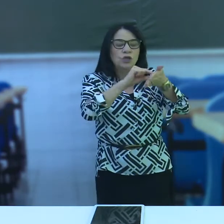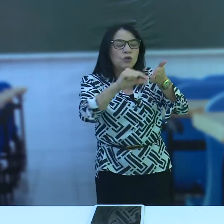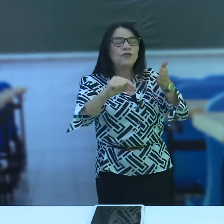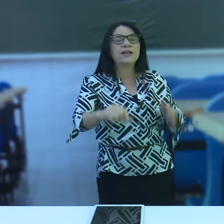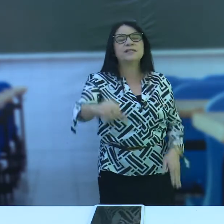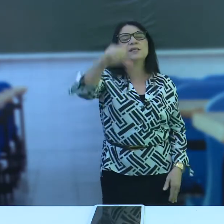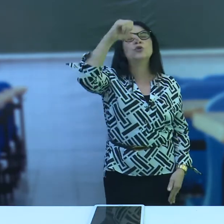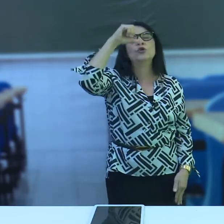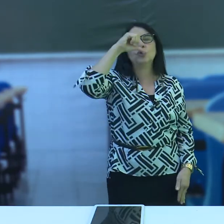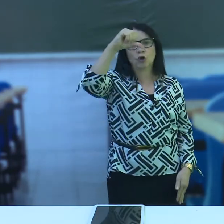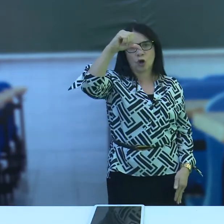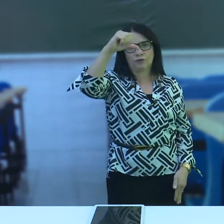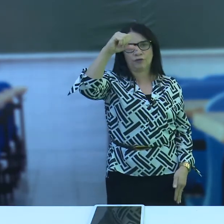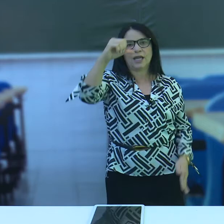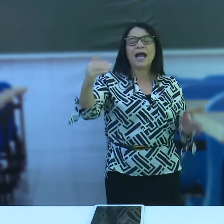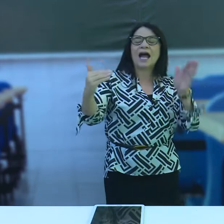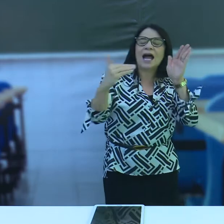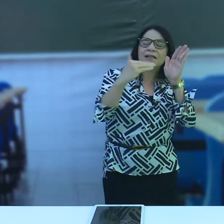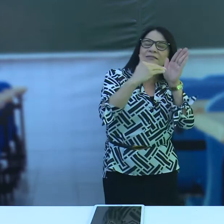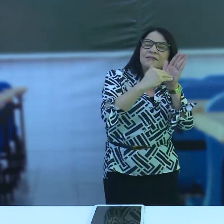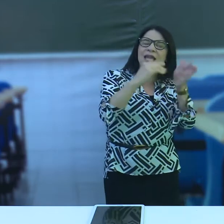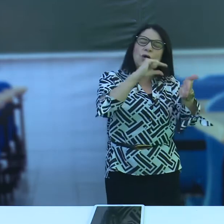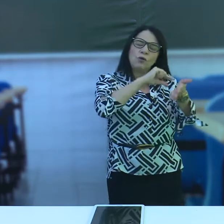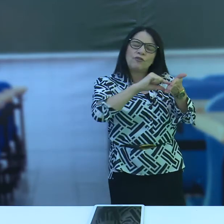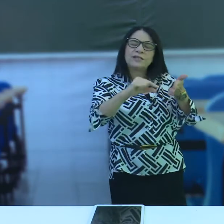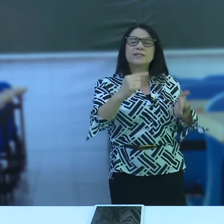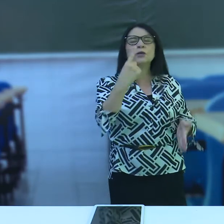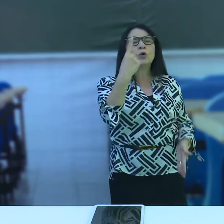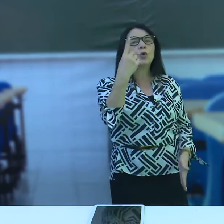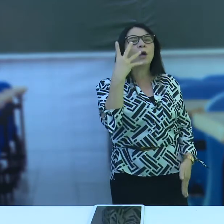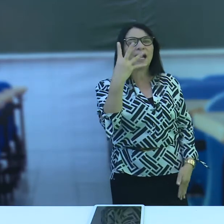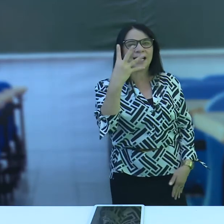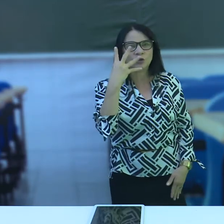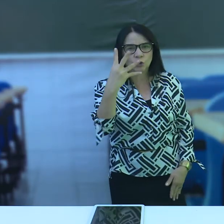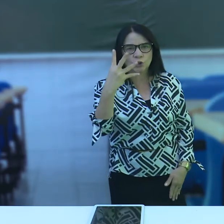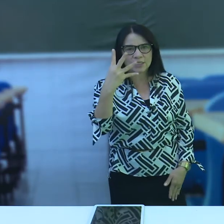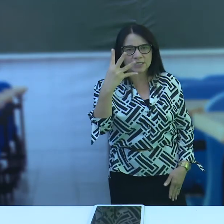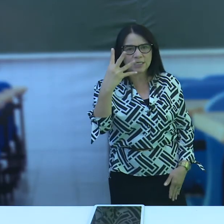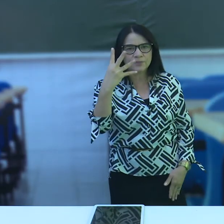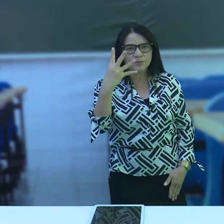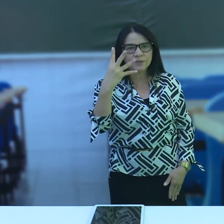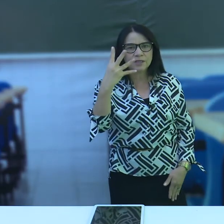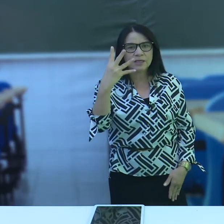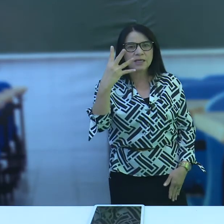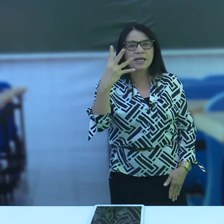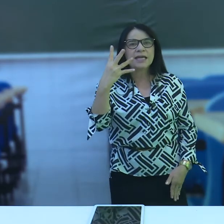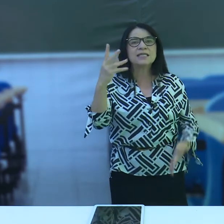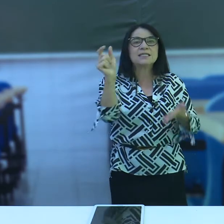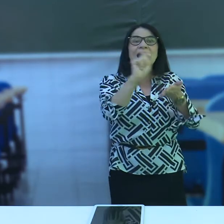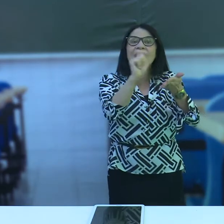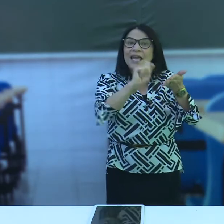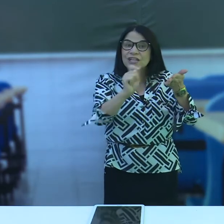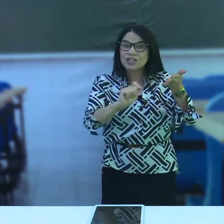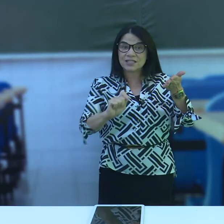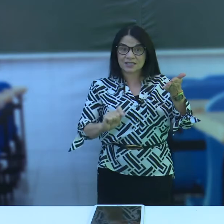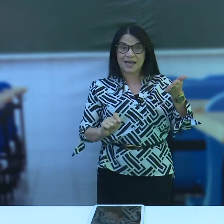no versículo 9 até o versículo 14, está